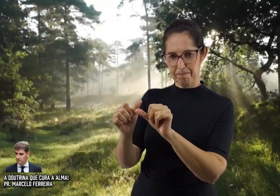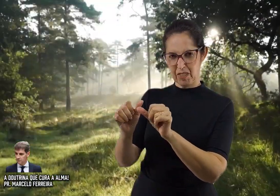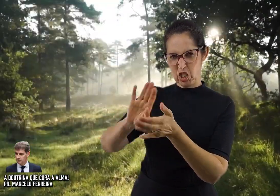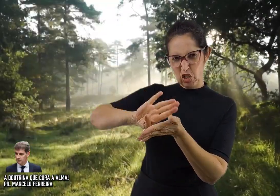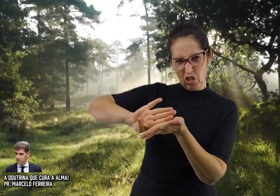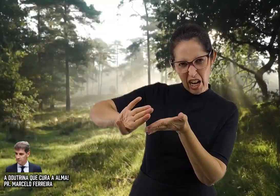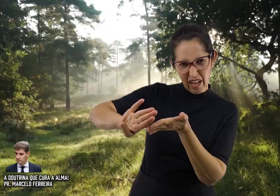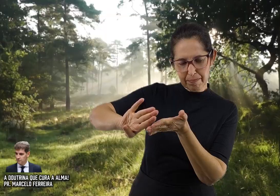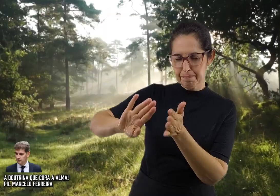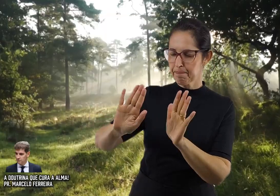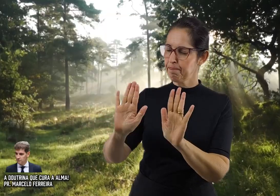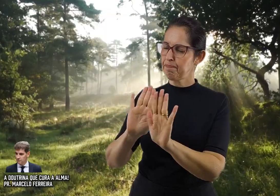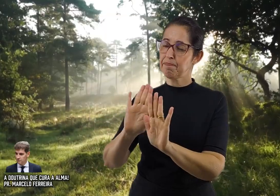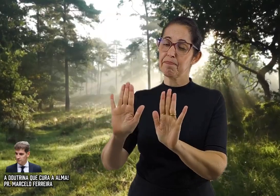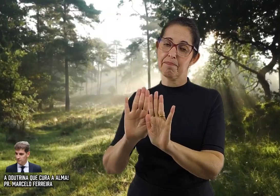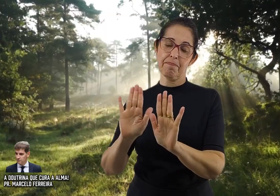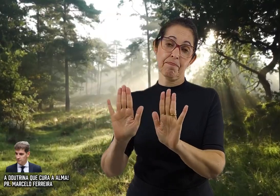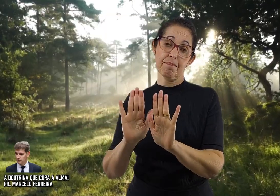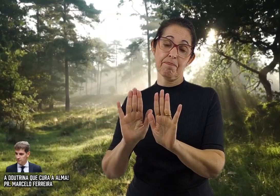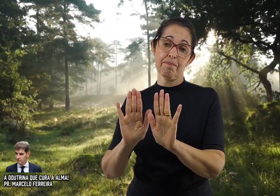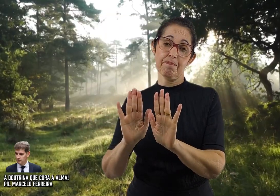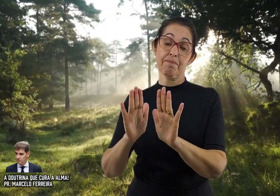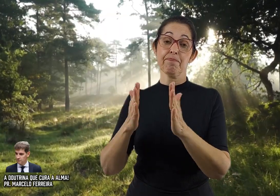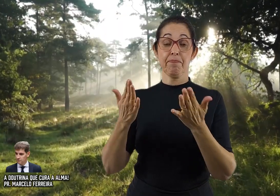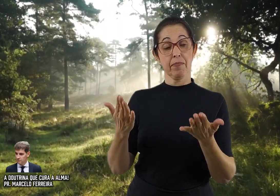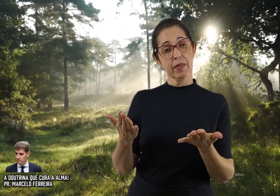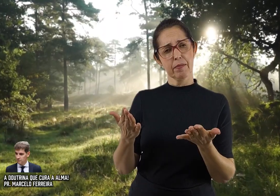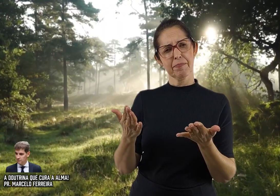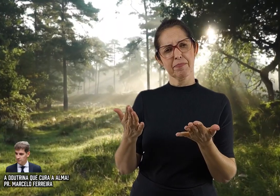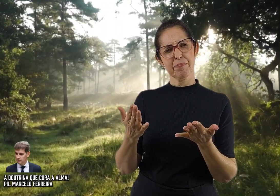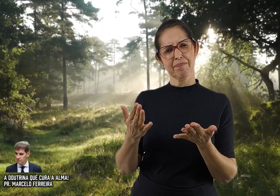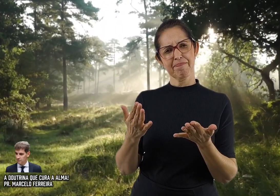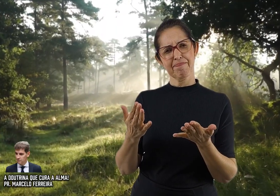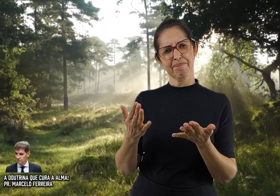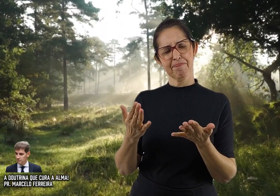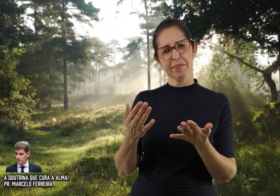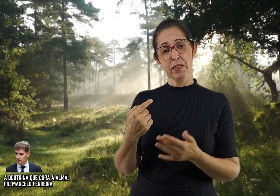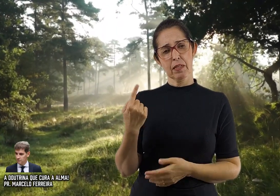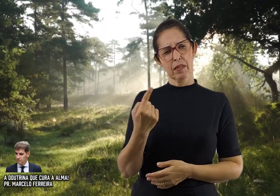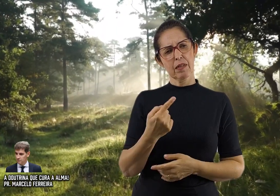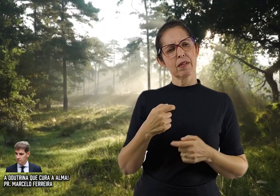movê-las. Segundo ponto, experiência com o Senhor.